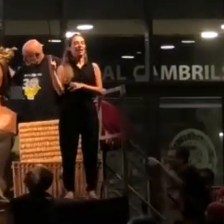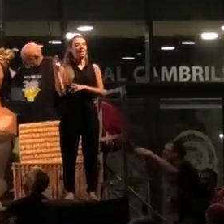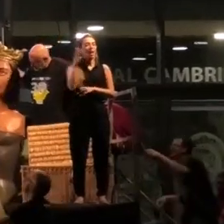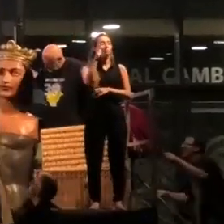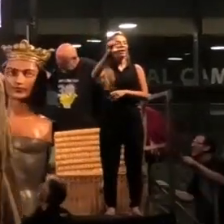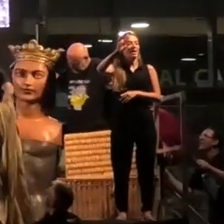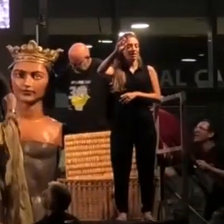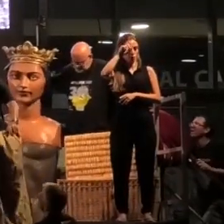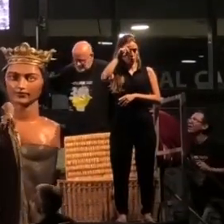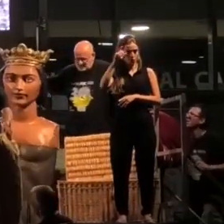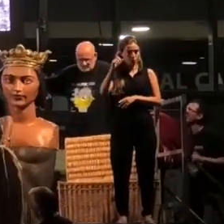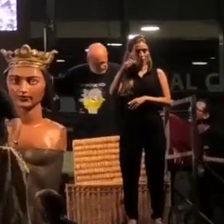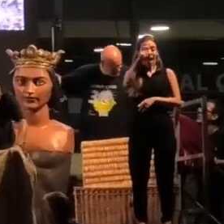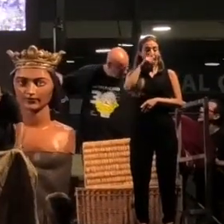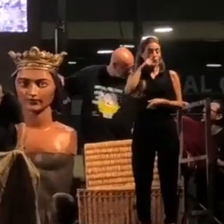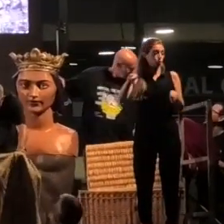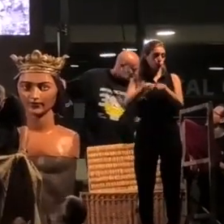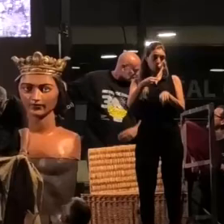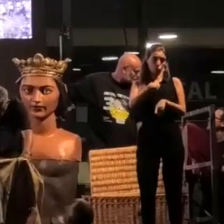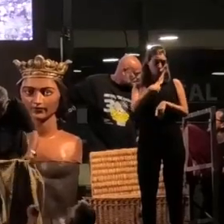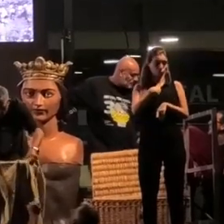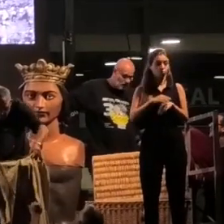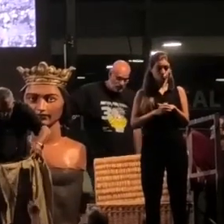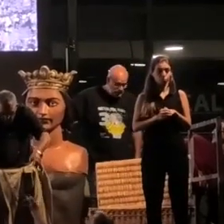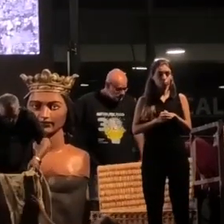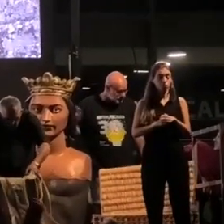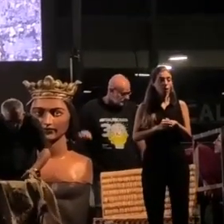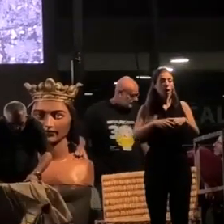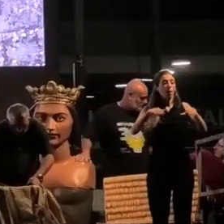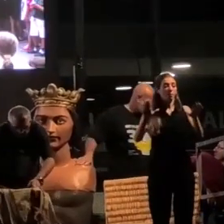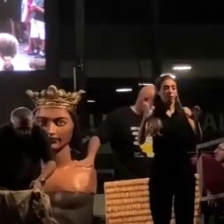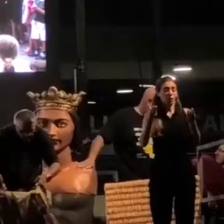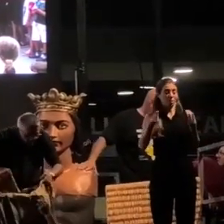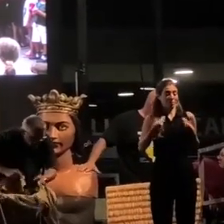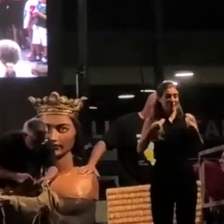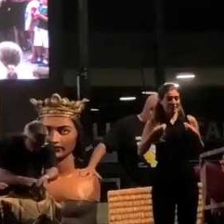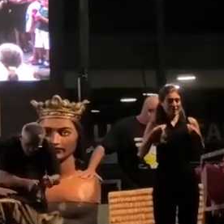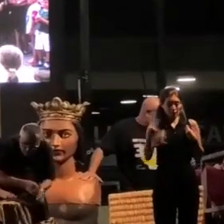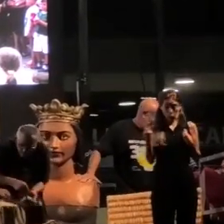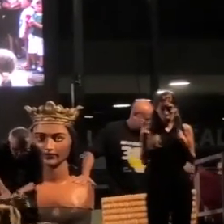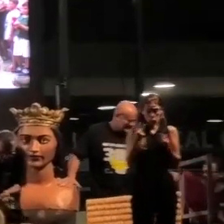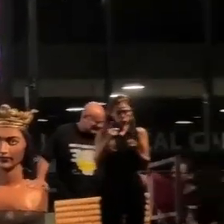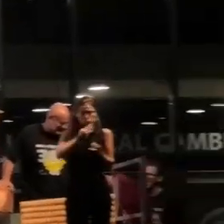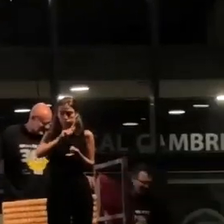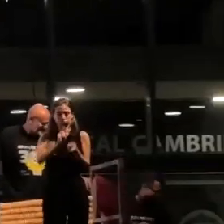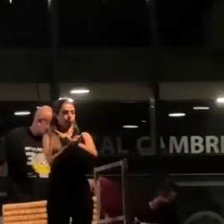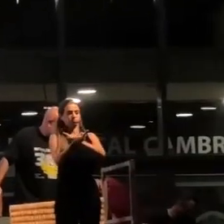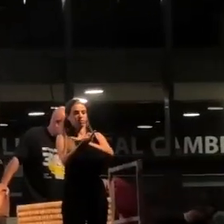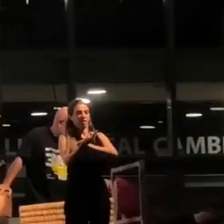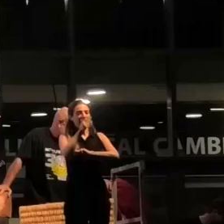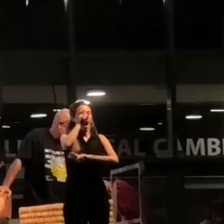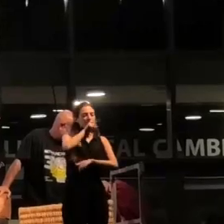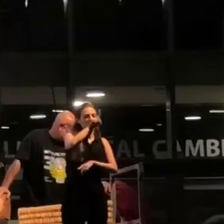Pere. Té la meva mateixa edat. Però la nostra vida va canviar quan? Entre els